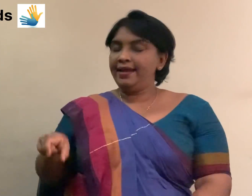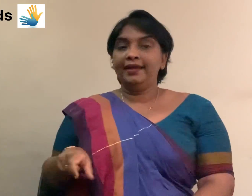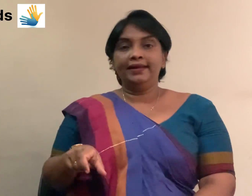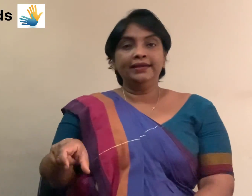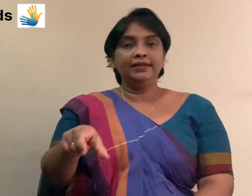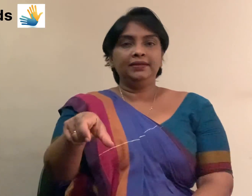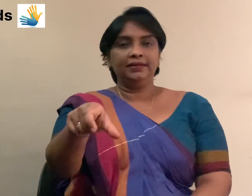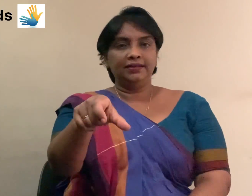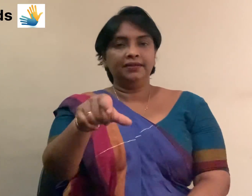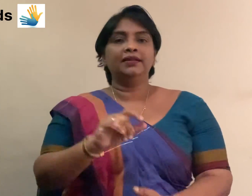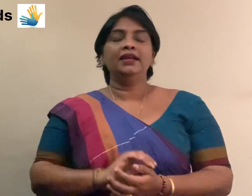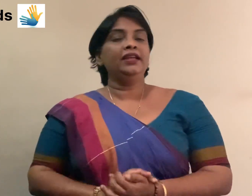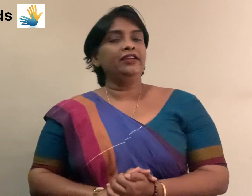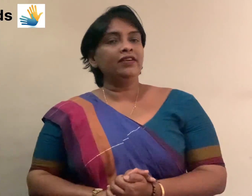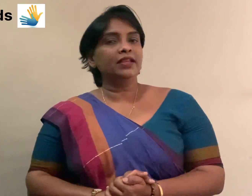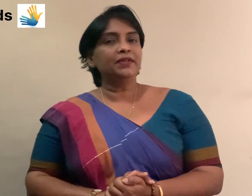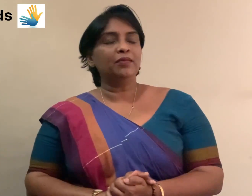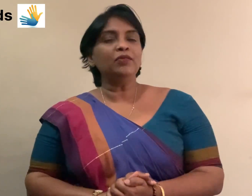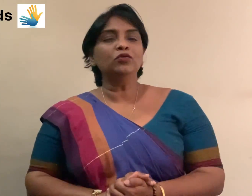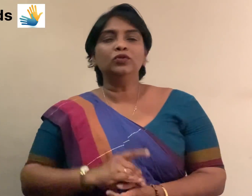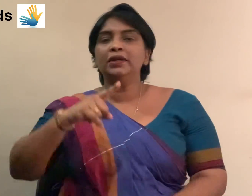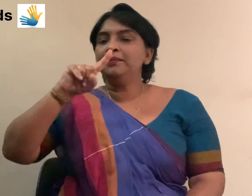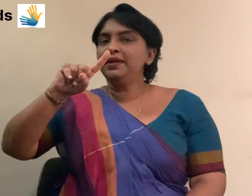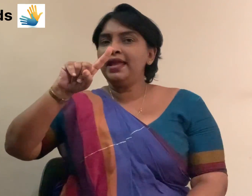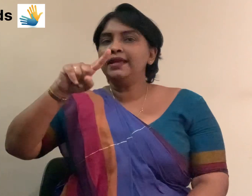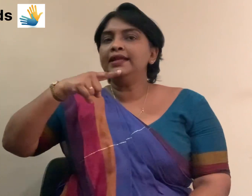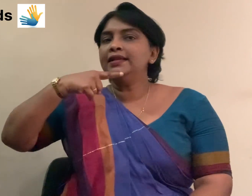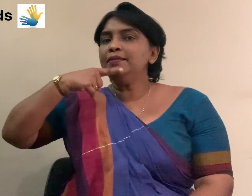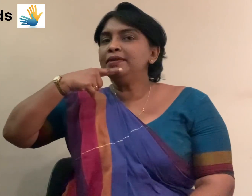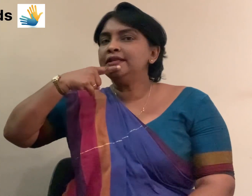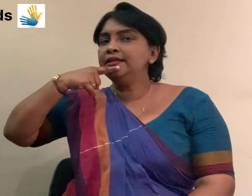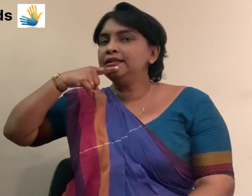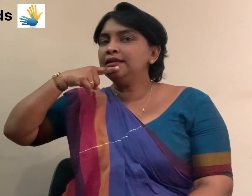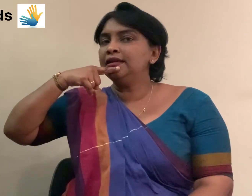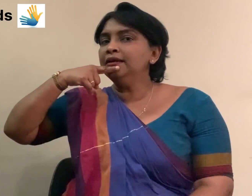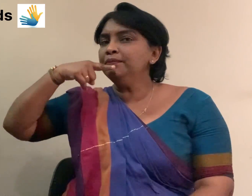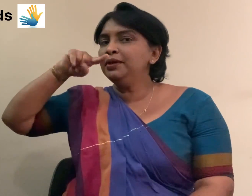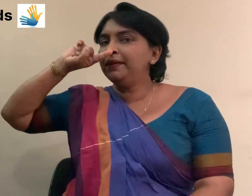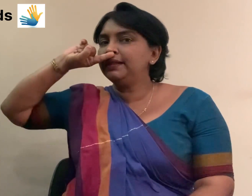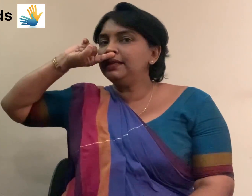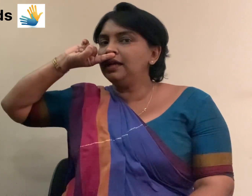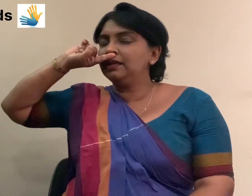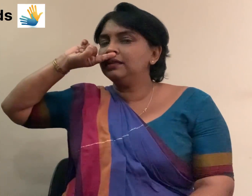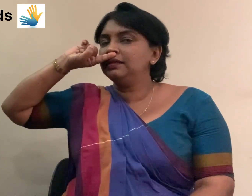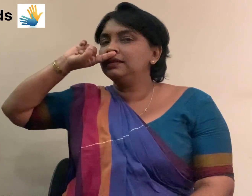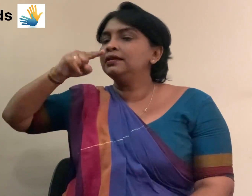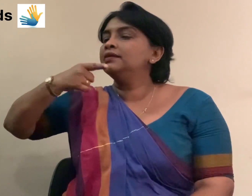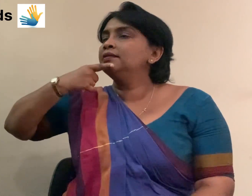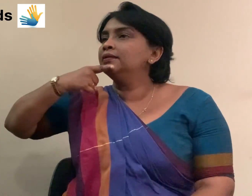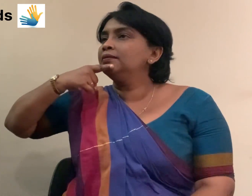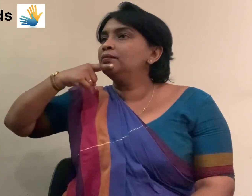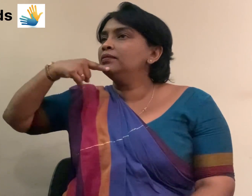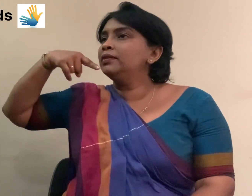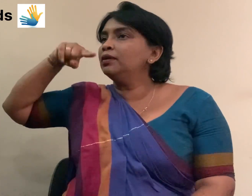ඇල, ඒ වගේම තමයි මුහුද. මේ ඇඟිල්ල මෙතන තියලා මේ පැත්තට ගන්න. මේක මුහුද.